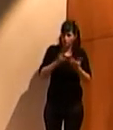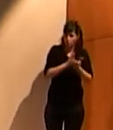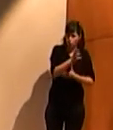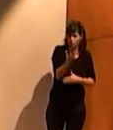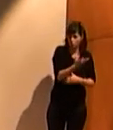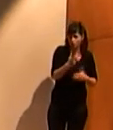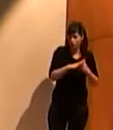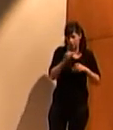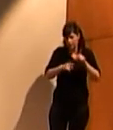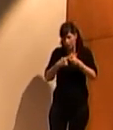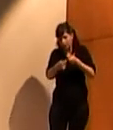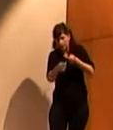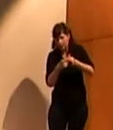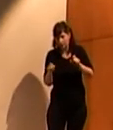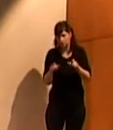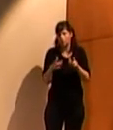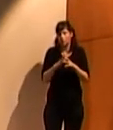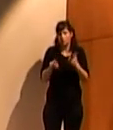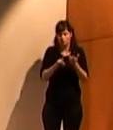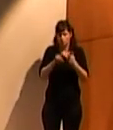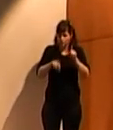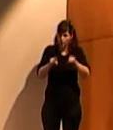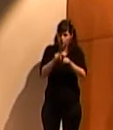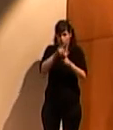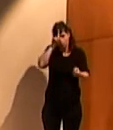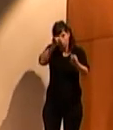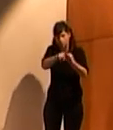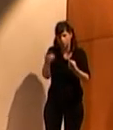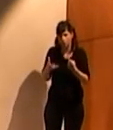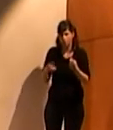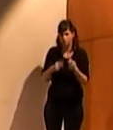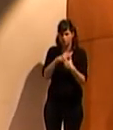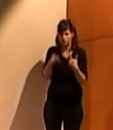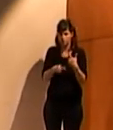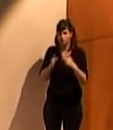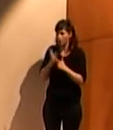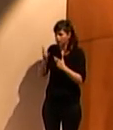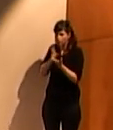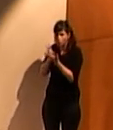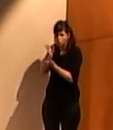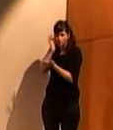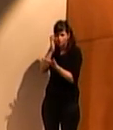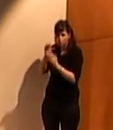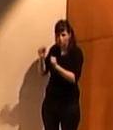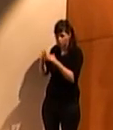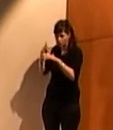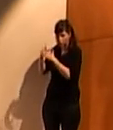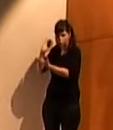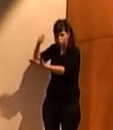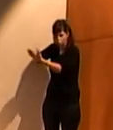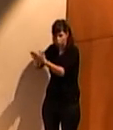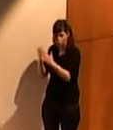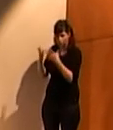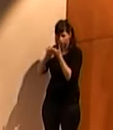délais, ça dépend des objectifs aussi. C'est sûr que là, sur un petit projet, on peut aller de bout en bout, on peut approfondir les